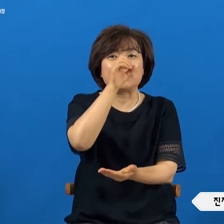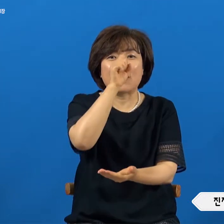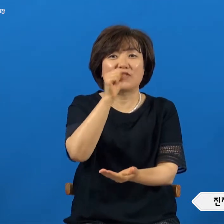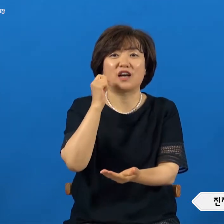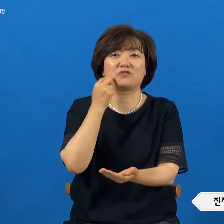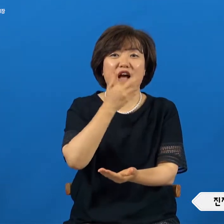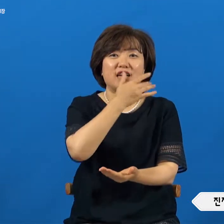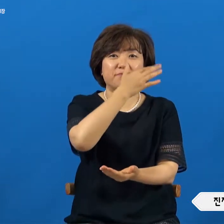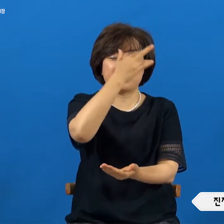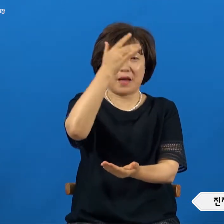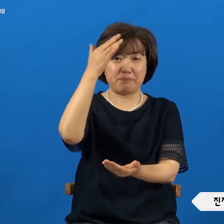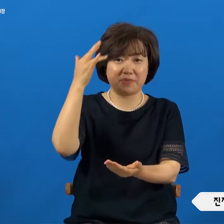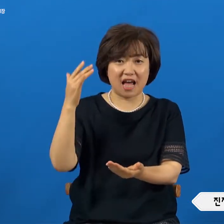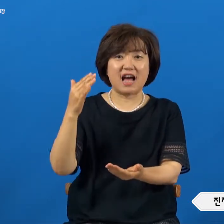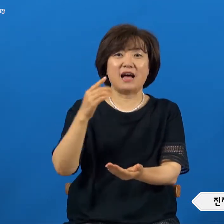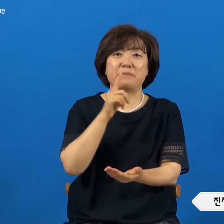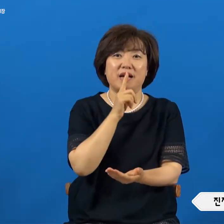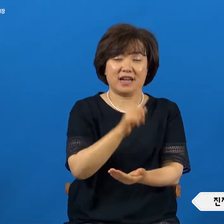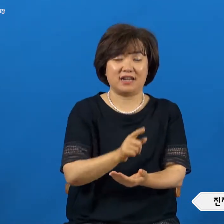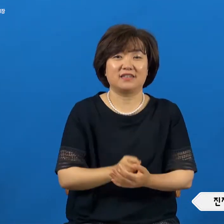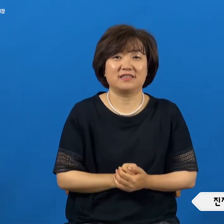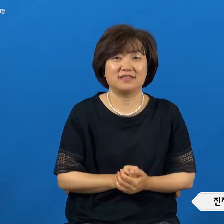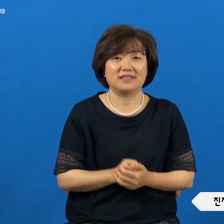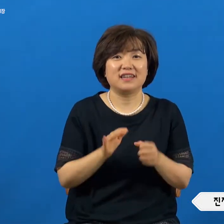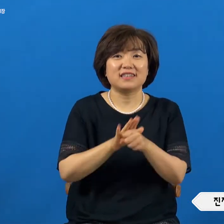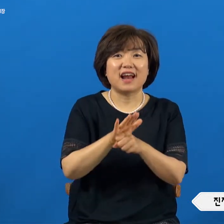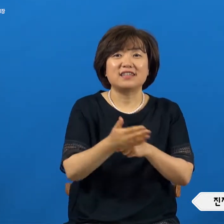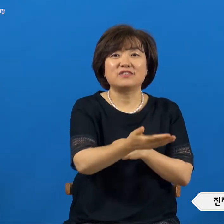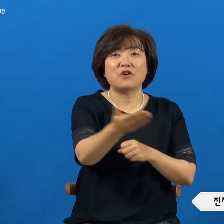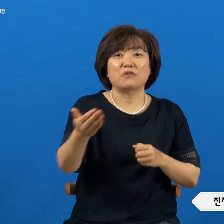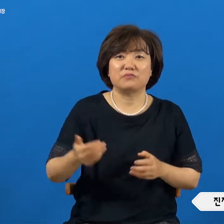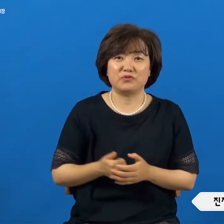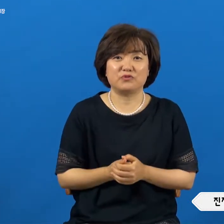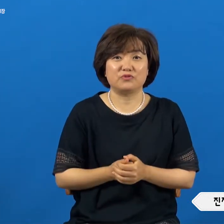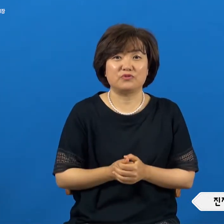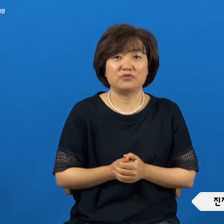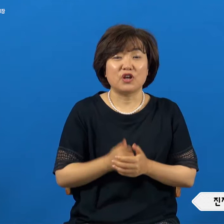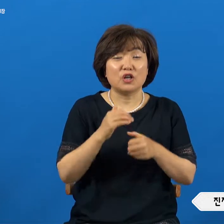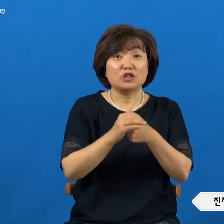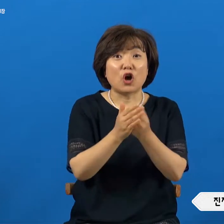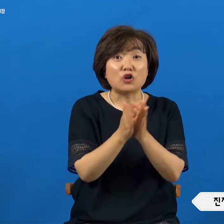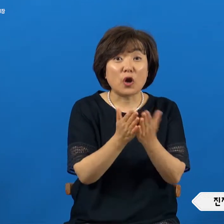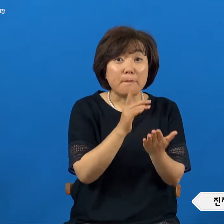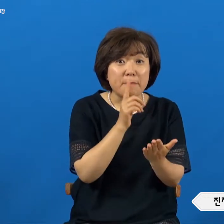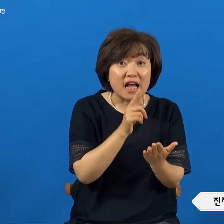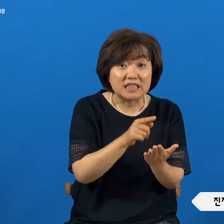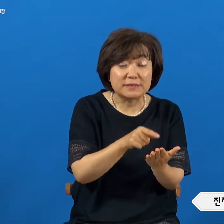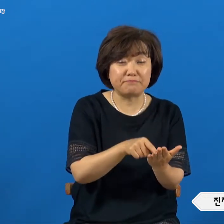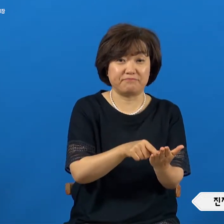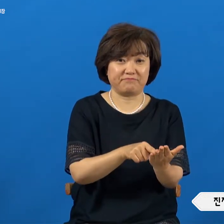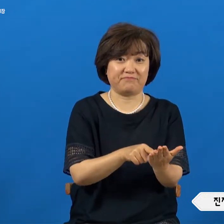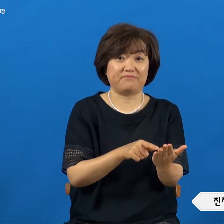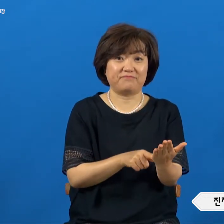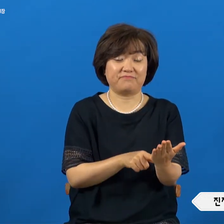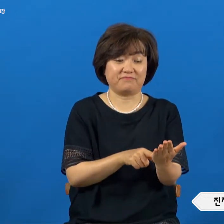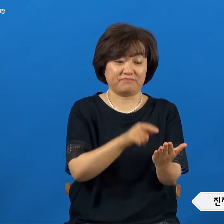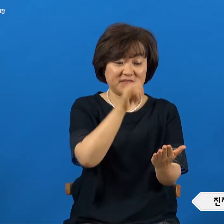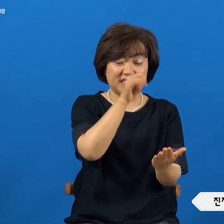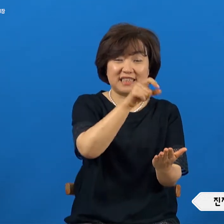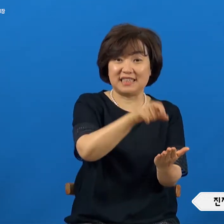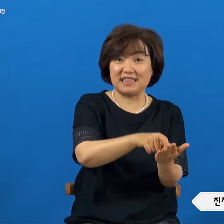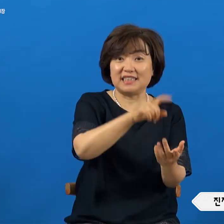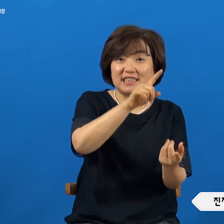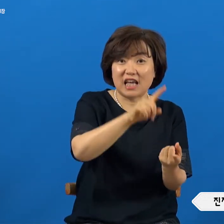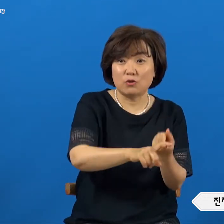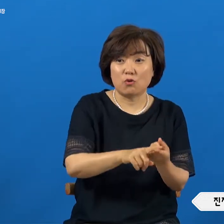선하고 아름다운가. 사랑의 여러분, 오늘 성경은 우리 가운데 말씀합니다. 이 교제가